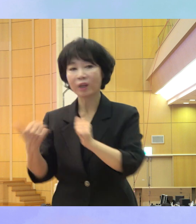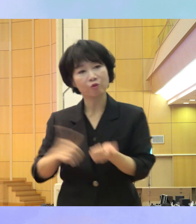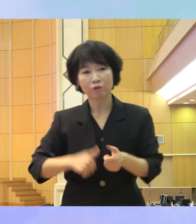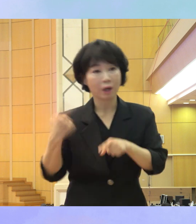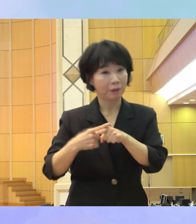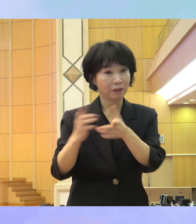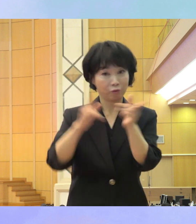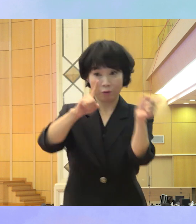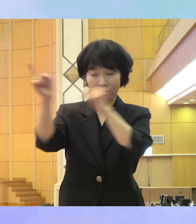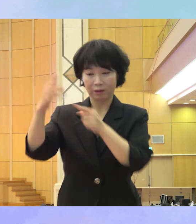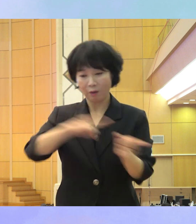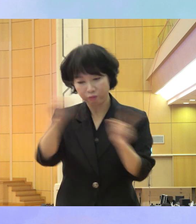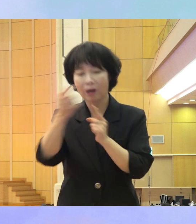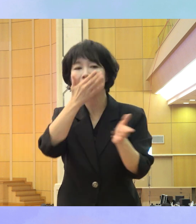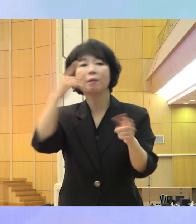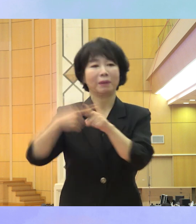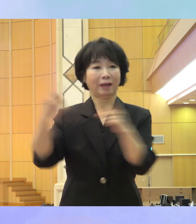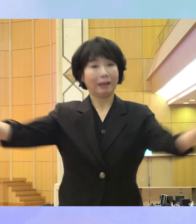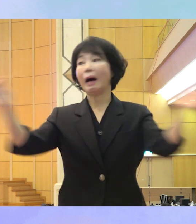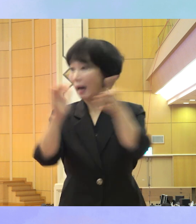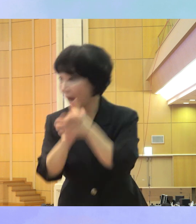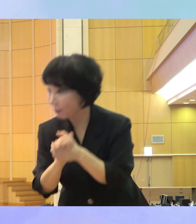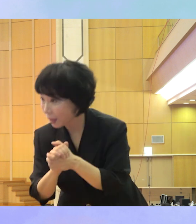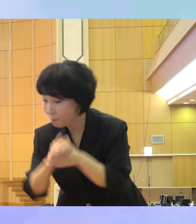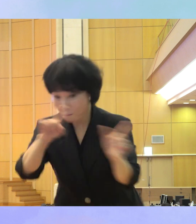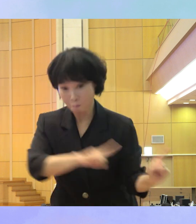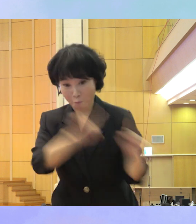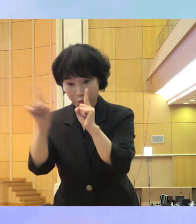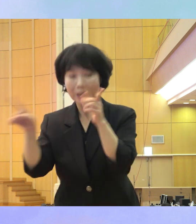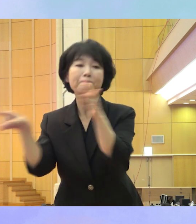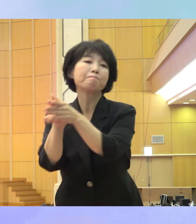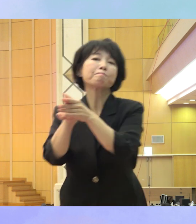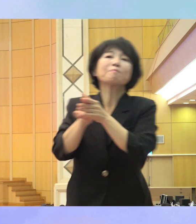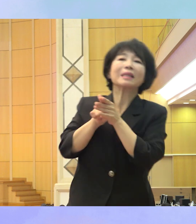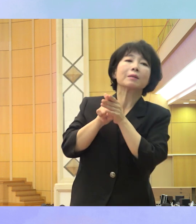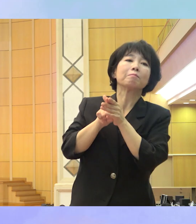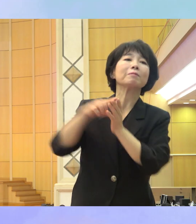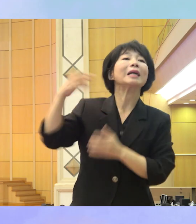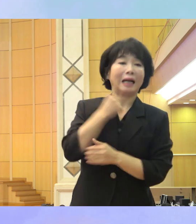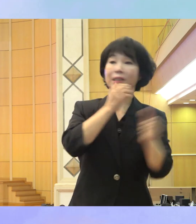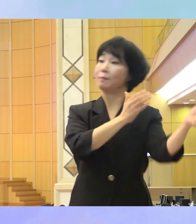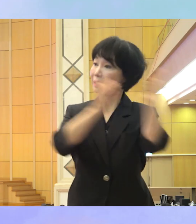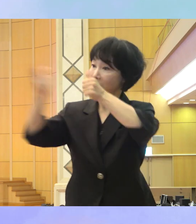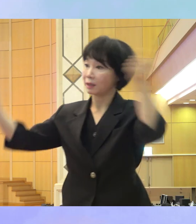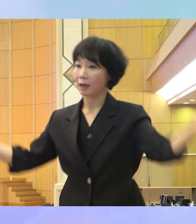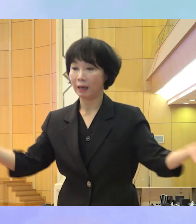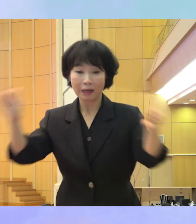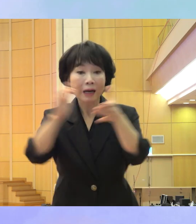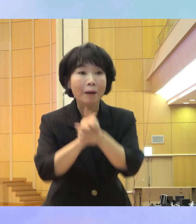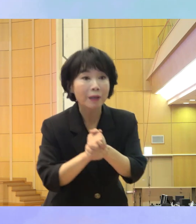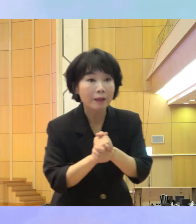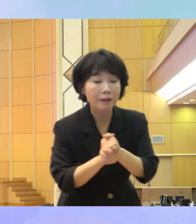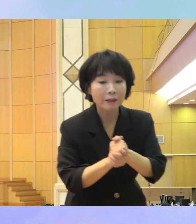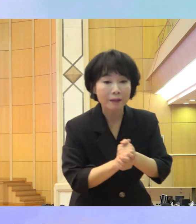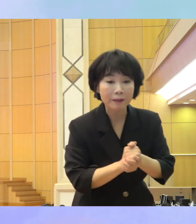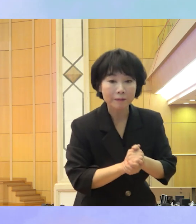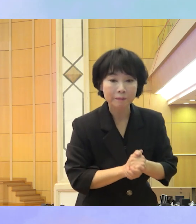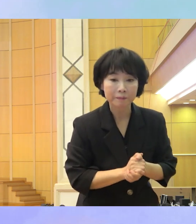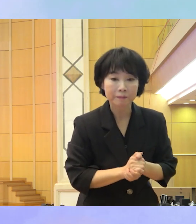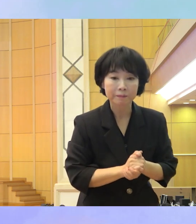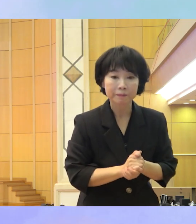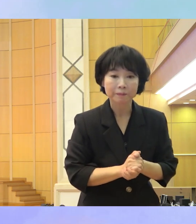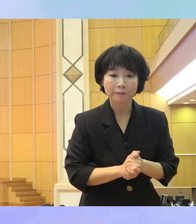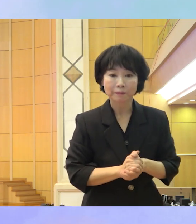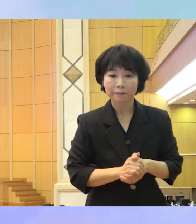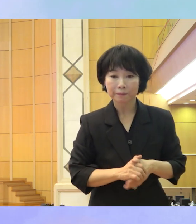예수 부활, 내 부활, 할렐루야. 부활의 믿음, 부활의 신앙이 있기를 바랍니다. 고린도